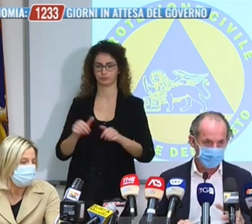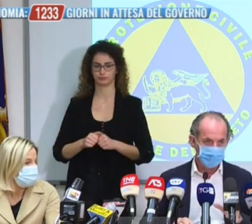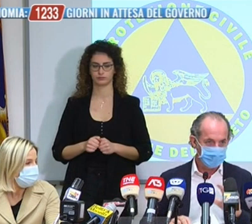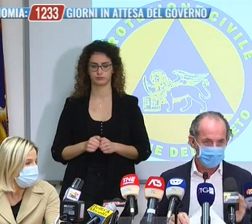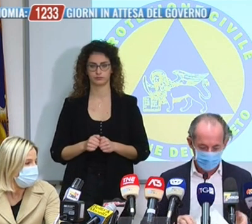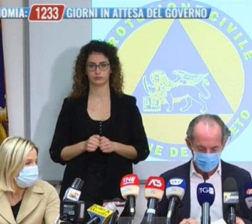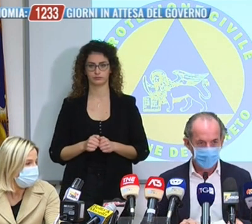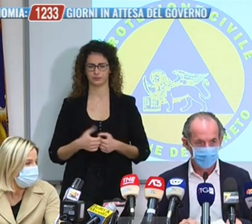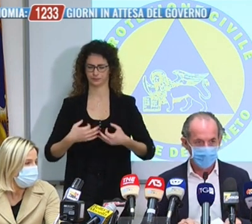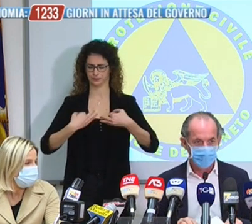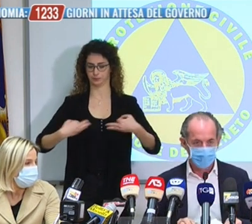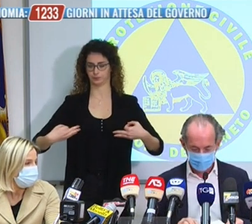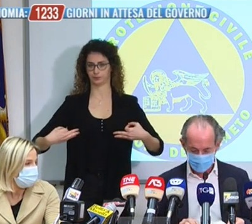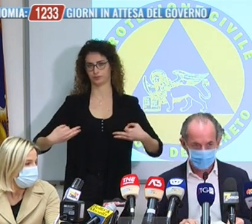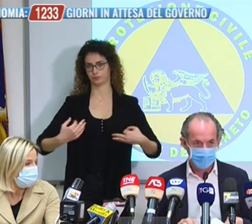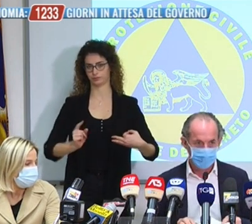quindi non è